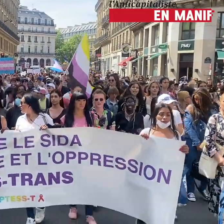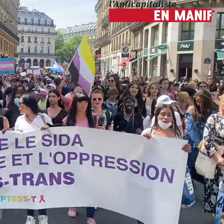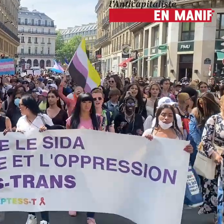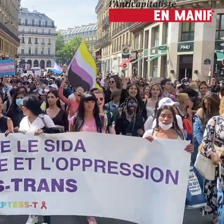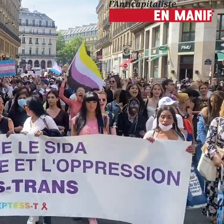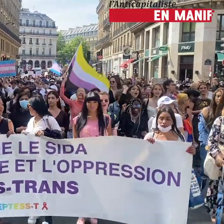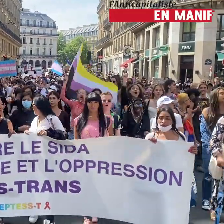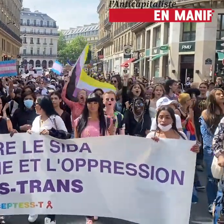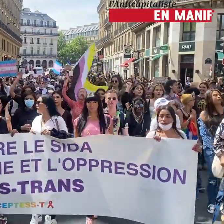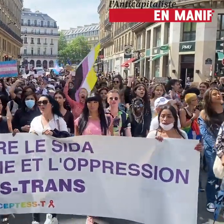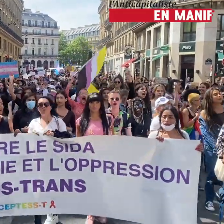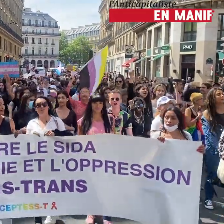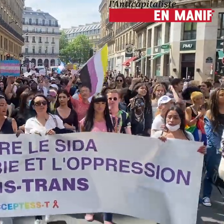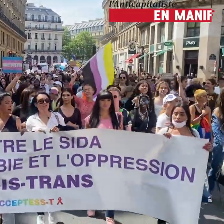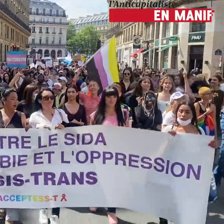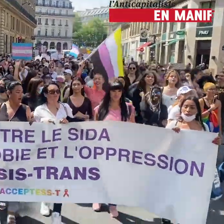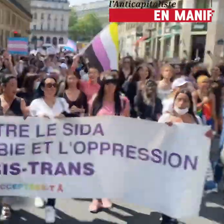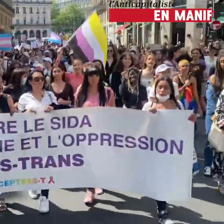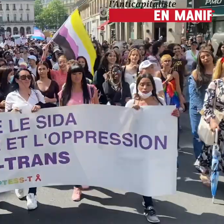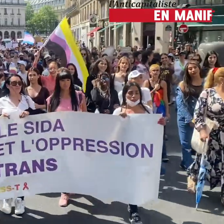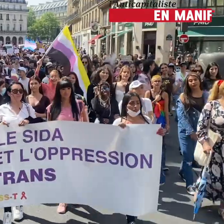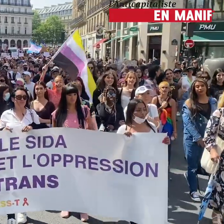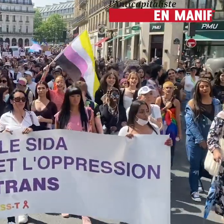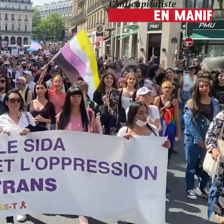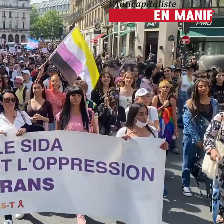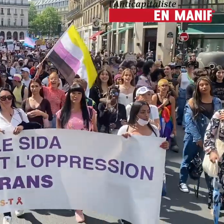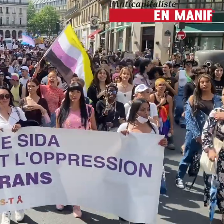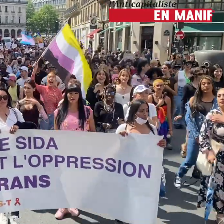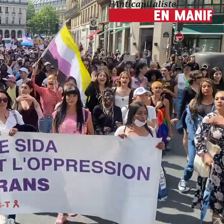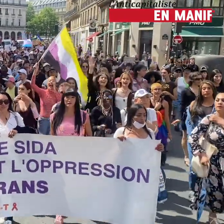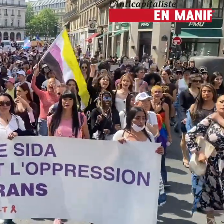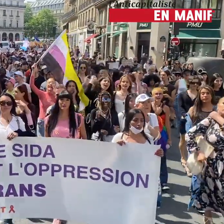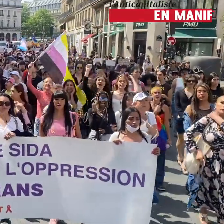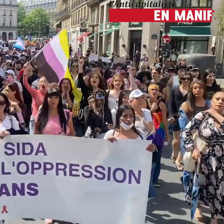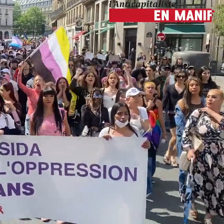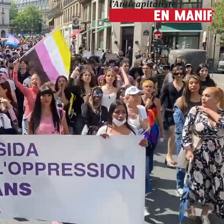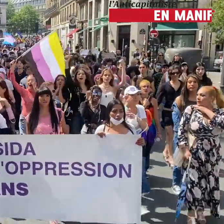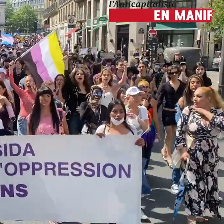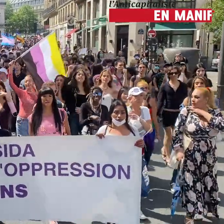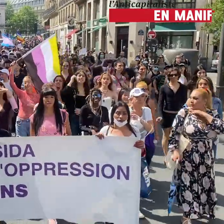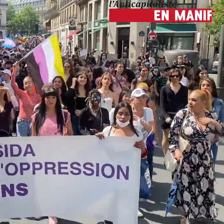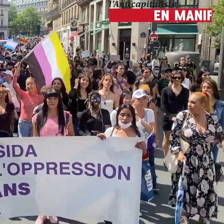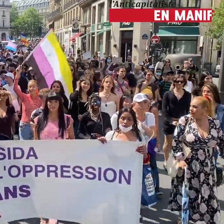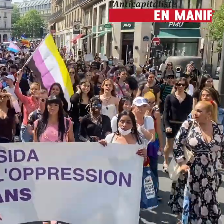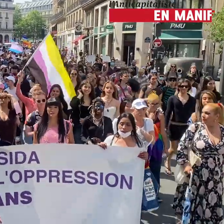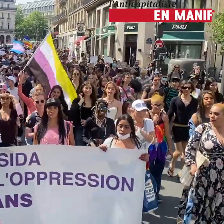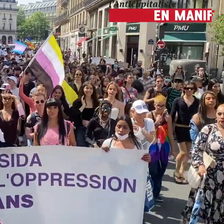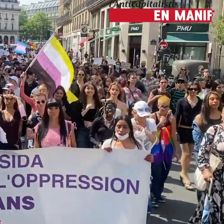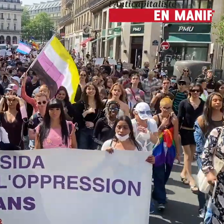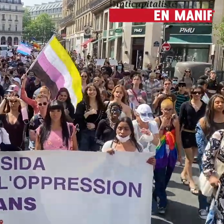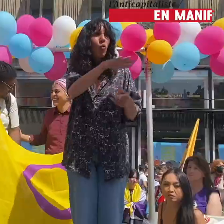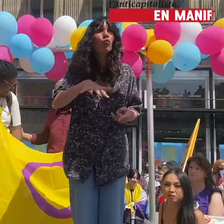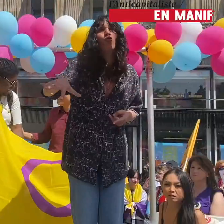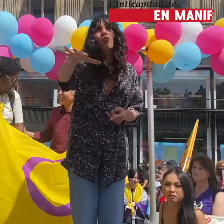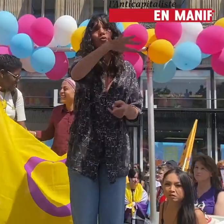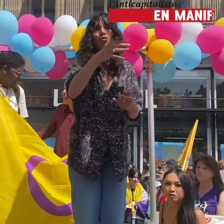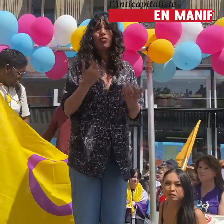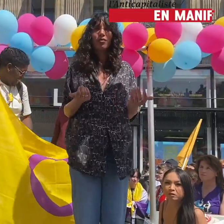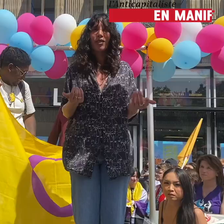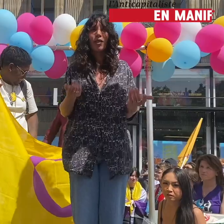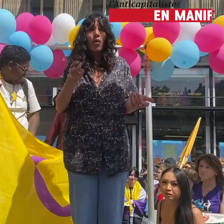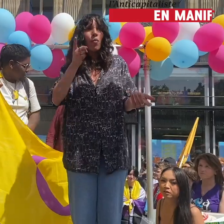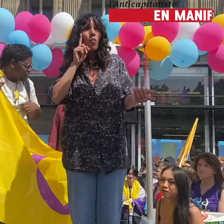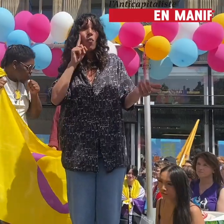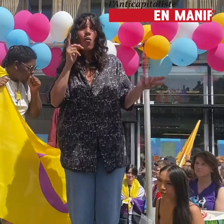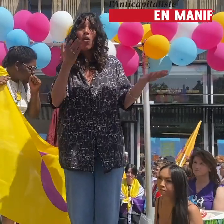Et c'est à partir d'ici qu'on va donner la parole aux associations qui se battent sur le terrain. Parce que vous